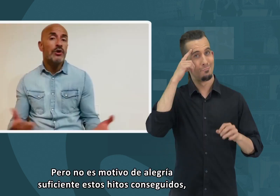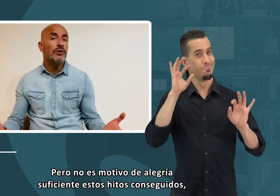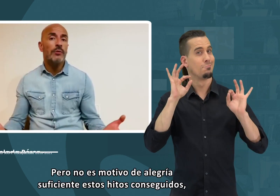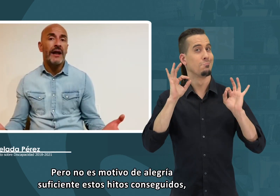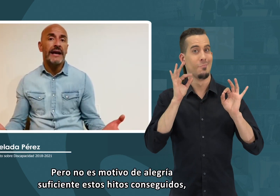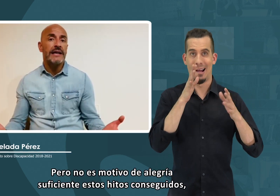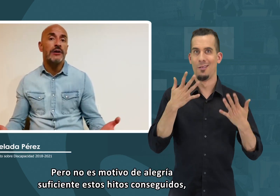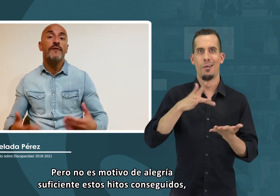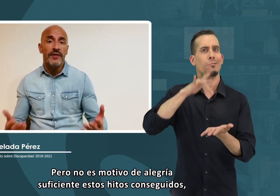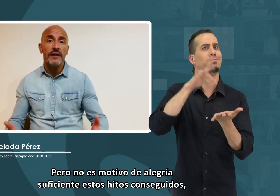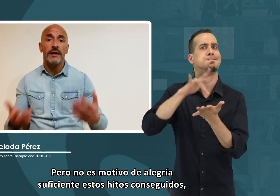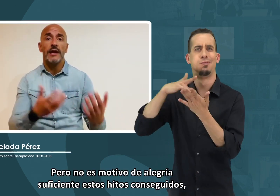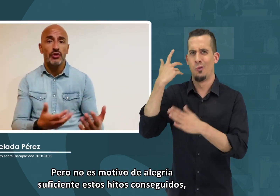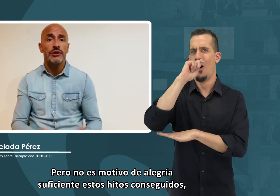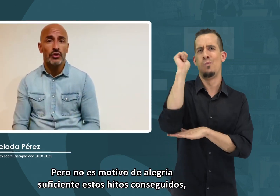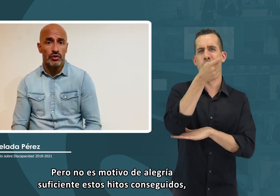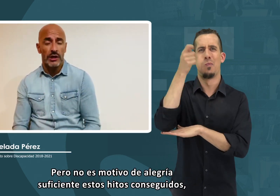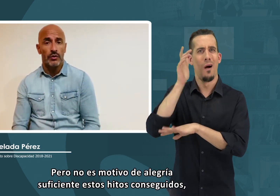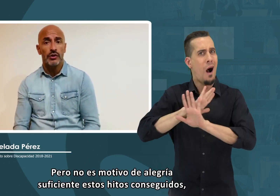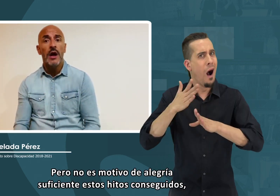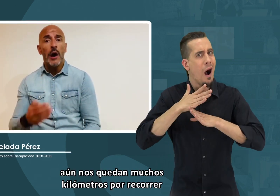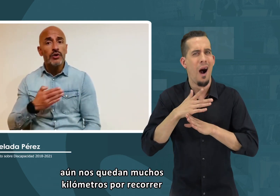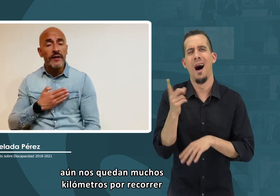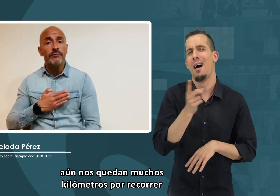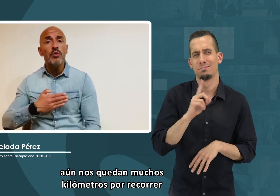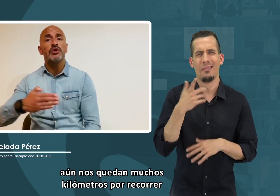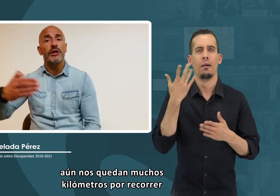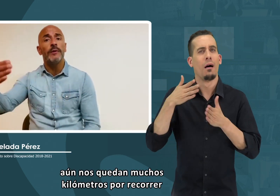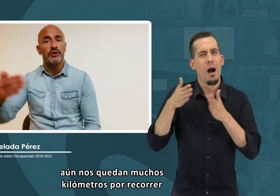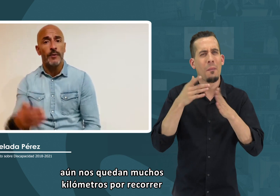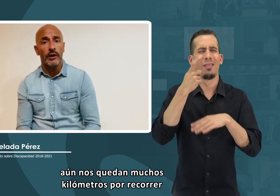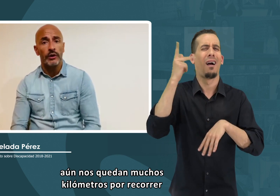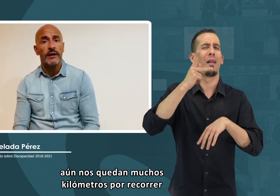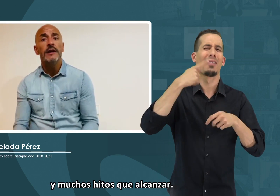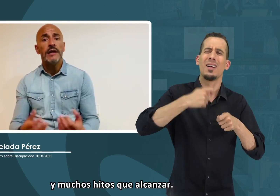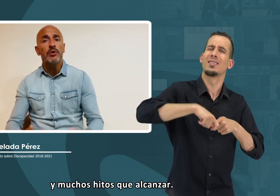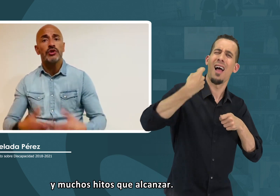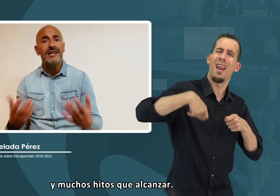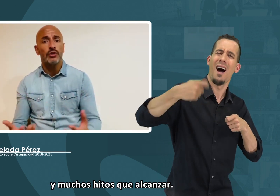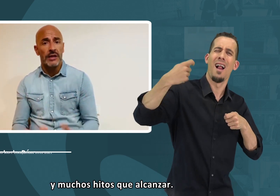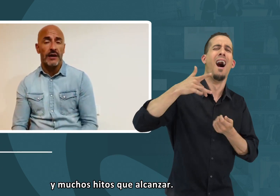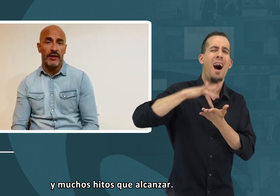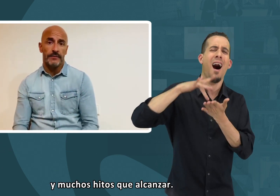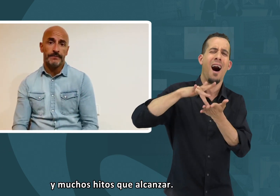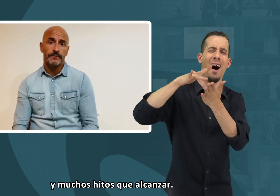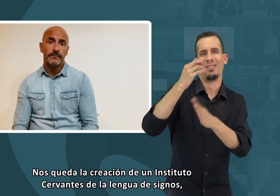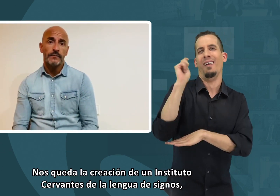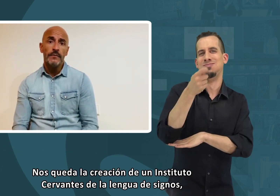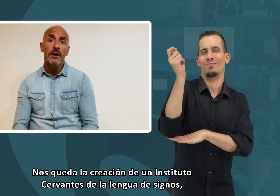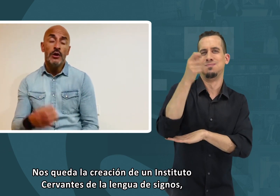Pero no es motivo de alegría suficiente estos hitos conseguidos. Aún nos quedan muchos kilómetros por recorrer y muchos hitos que